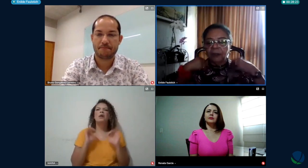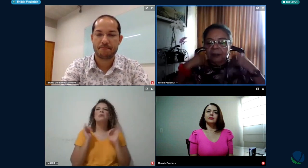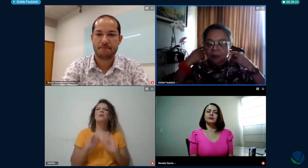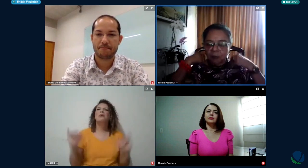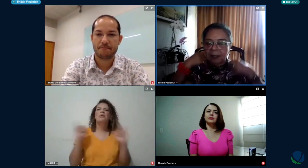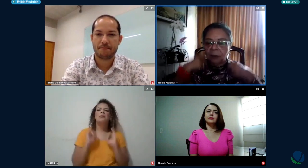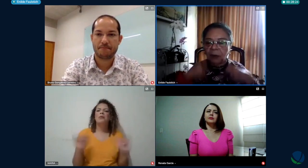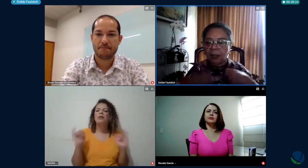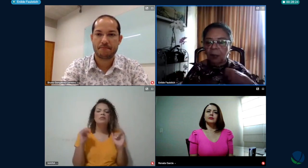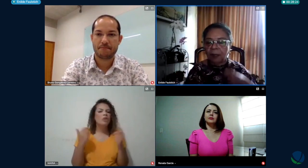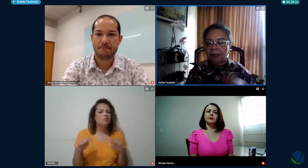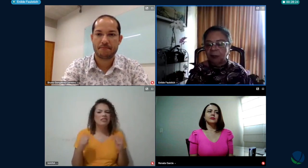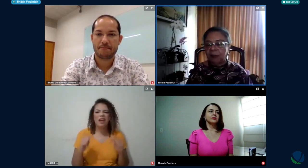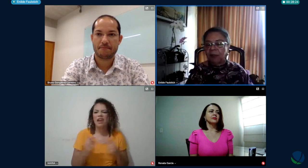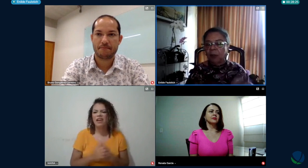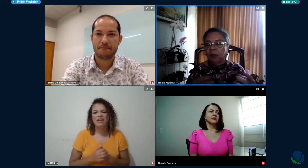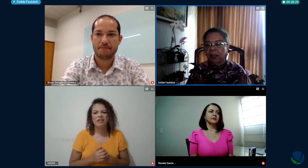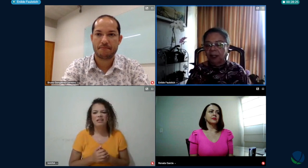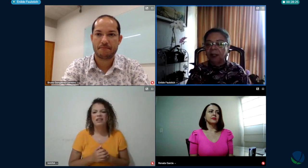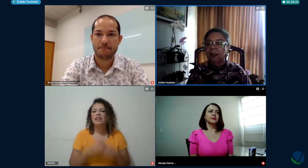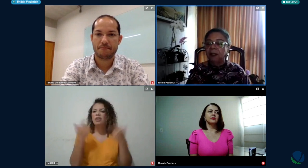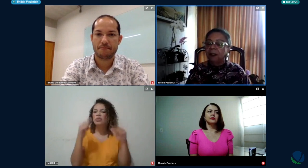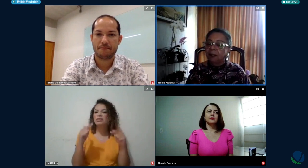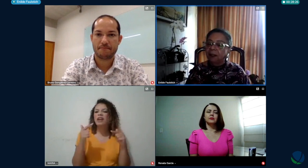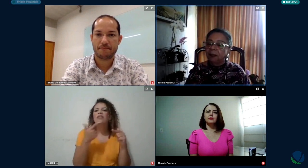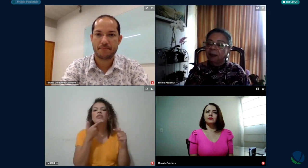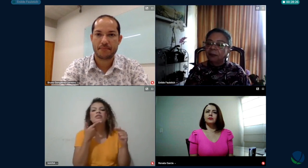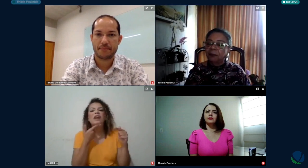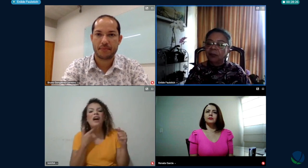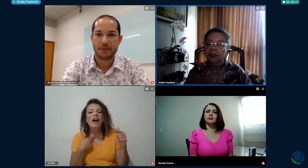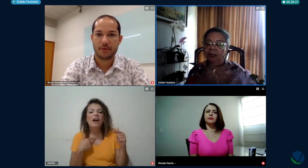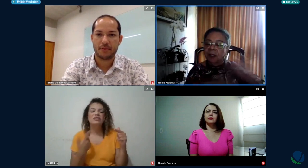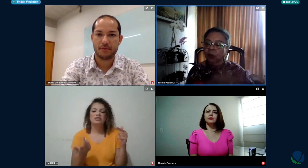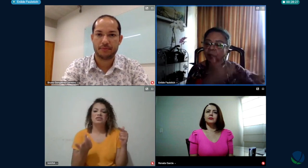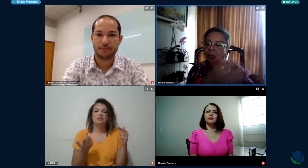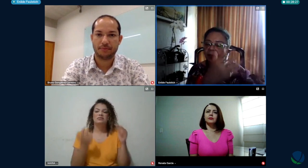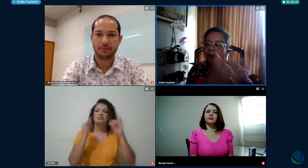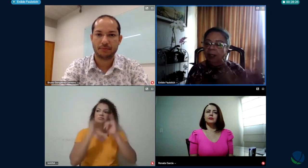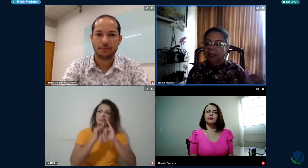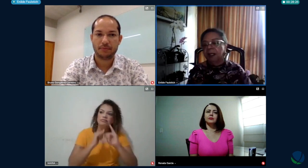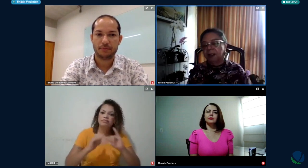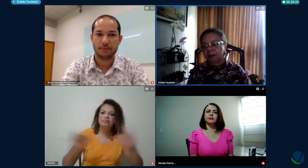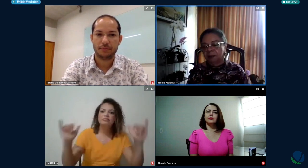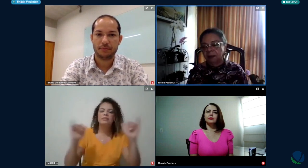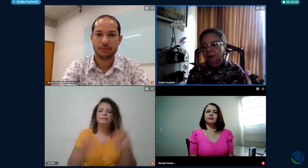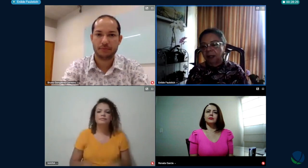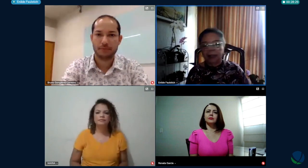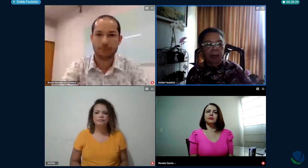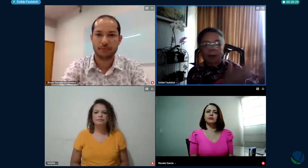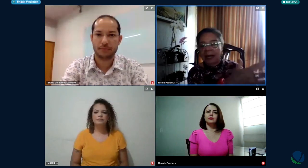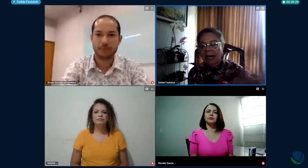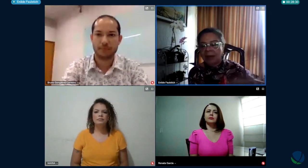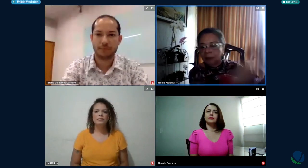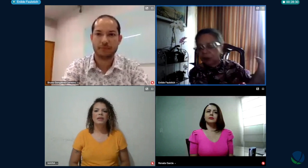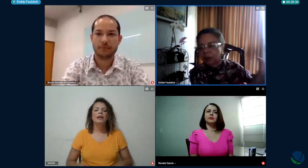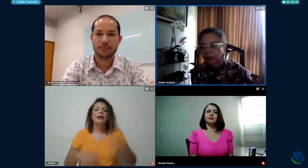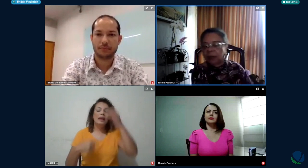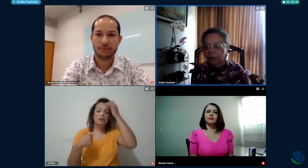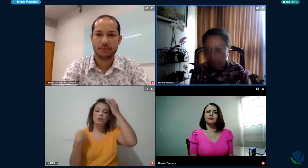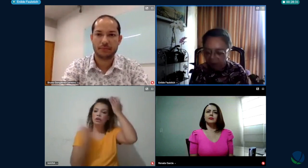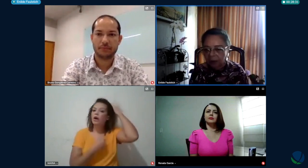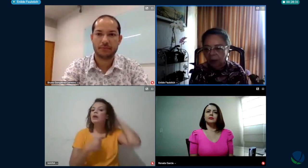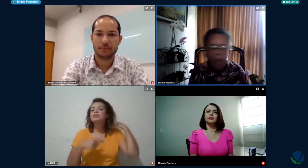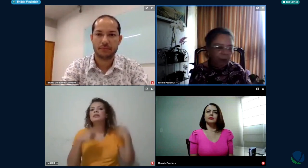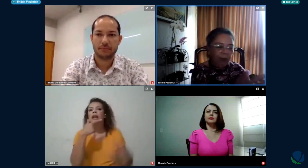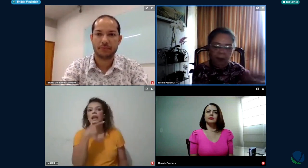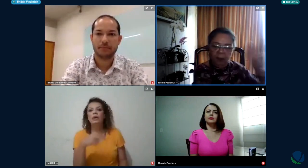nós que falamos uma língua oral, passamos de ver alguém dizendo, trocando ali aquela palavra, porque o significado